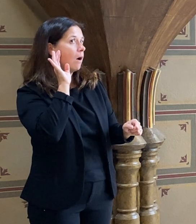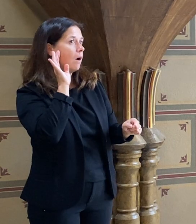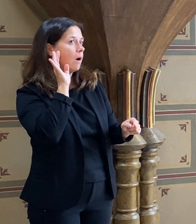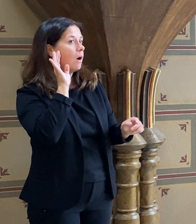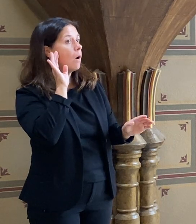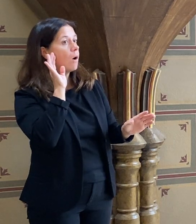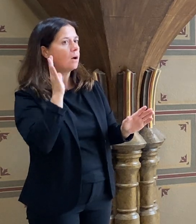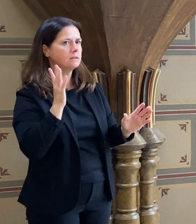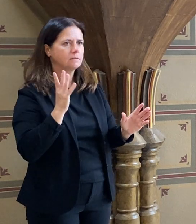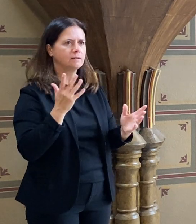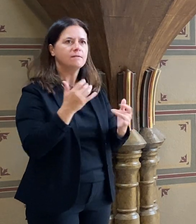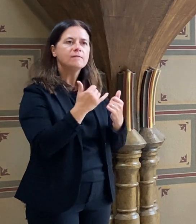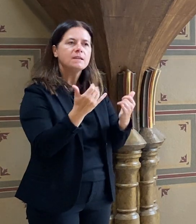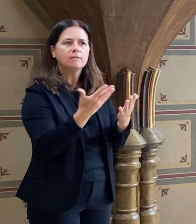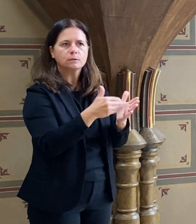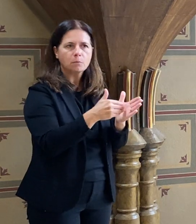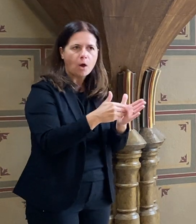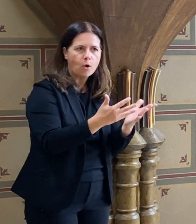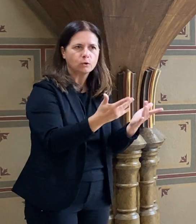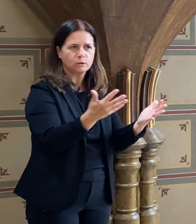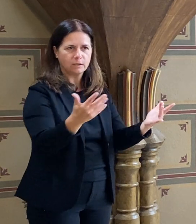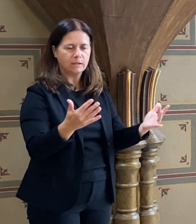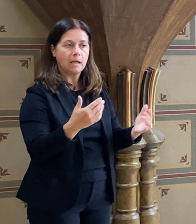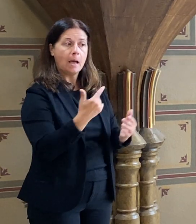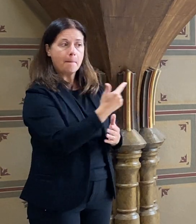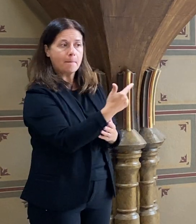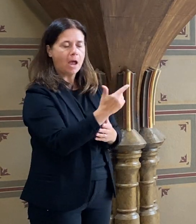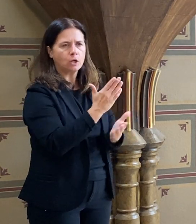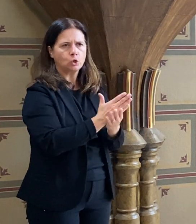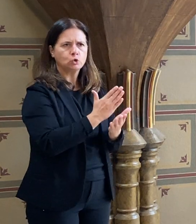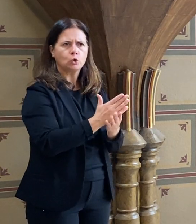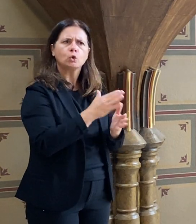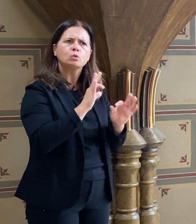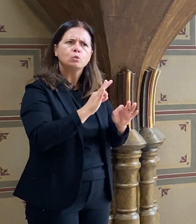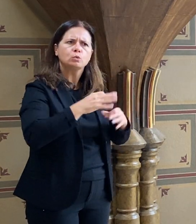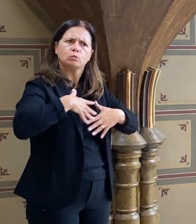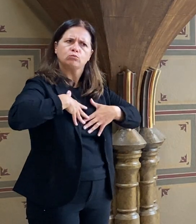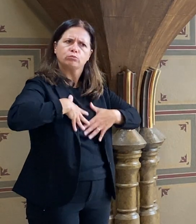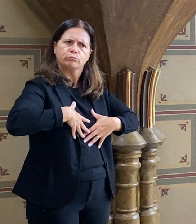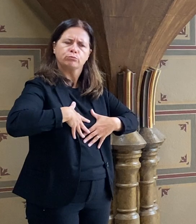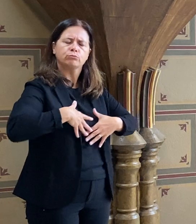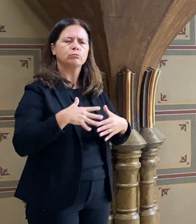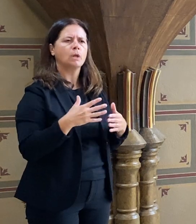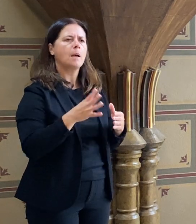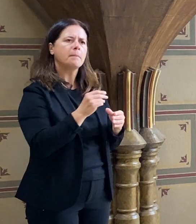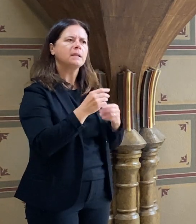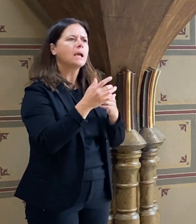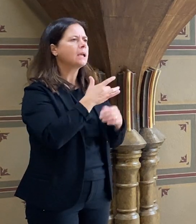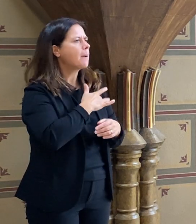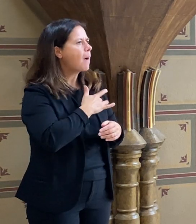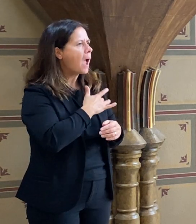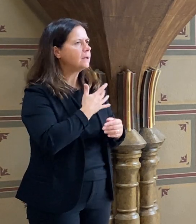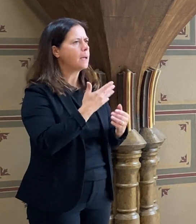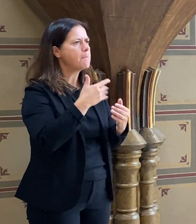Gemeinde hineinführen. Ihr beide seid bereits gut verankert mit der Gemeinde, mehr als vertraut. Und ich